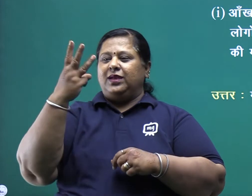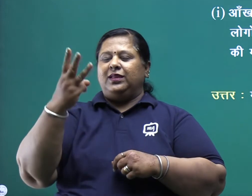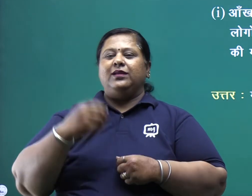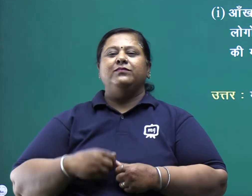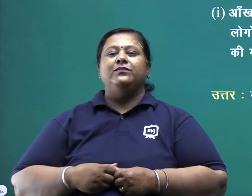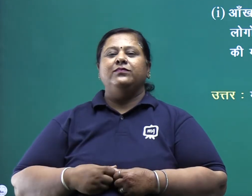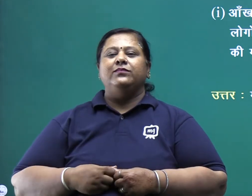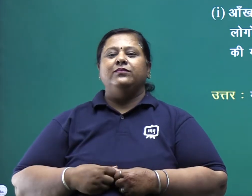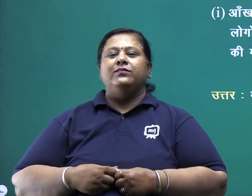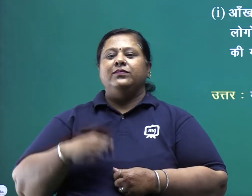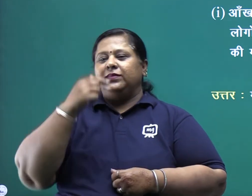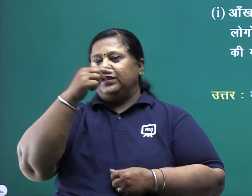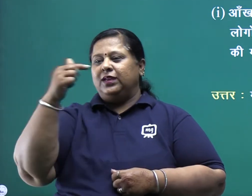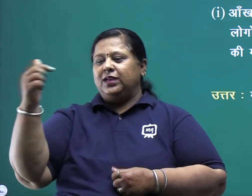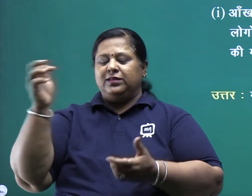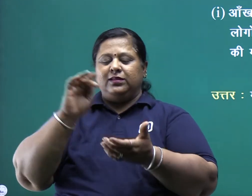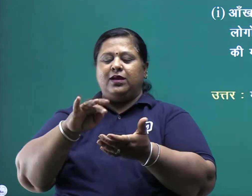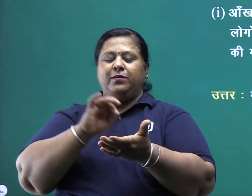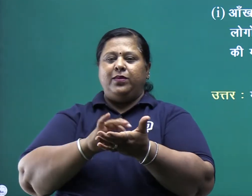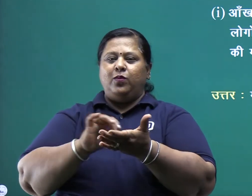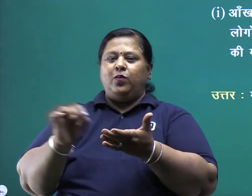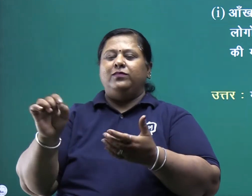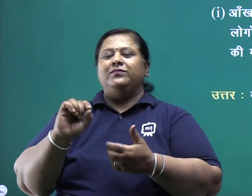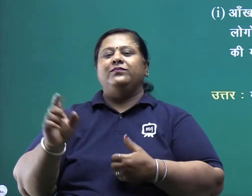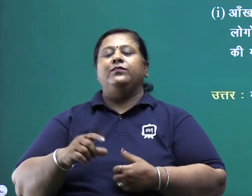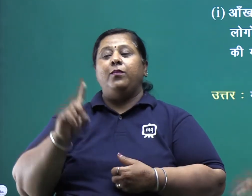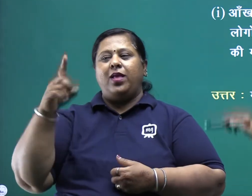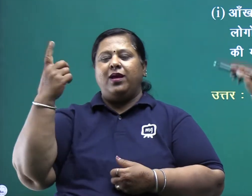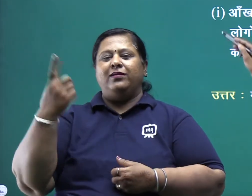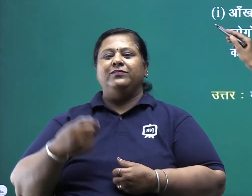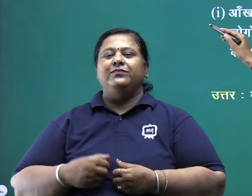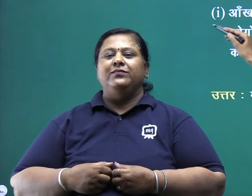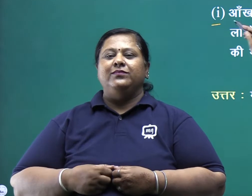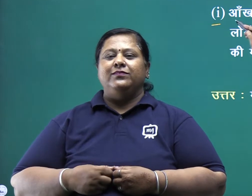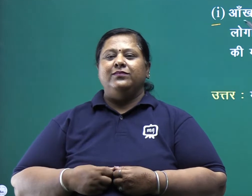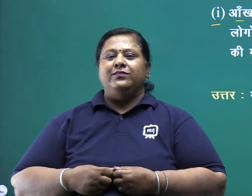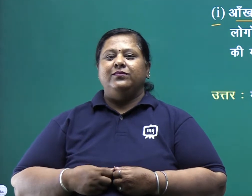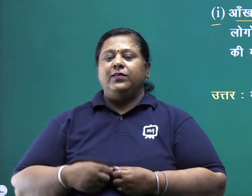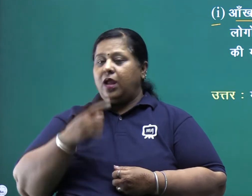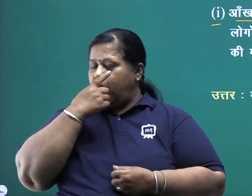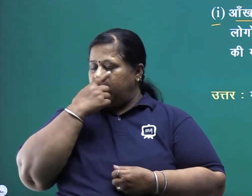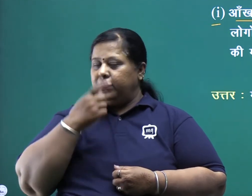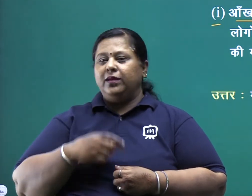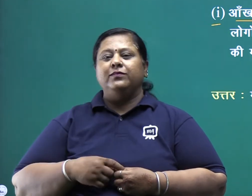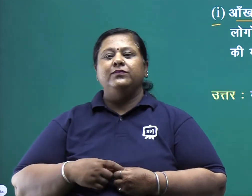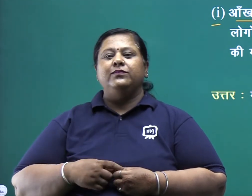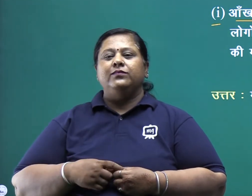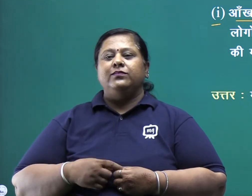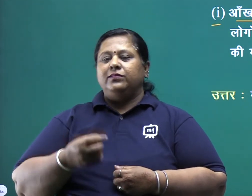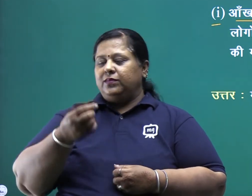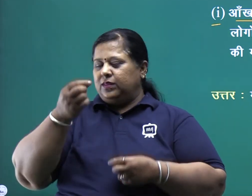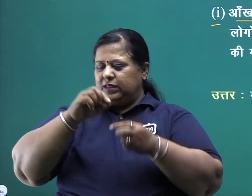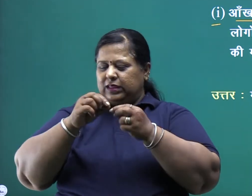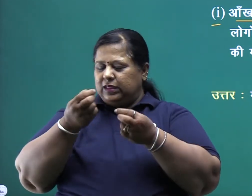3, रिक्त स्थान भरो। पहला प्रश्न, आंख में